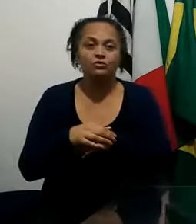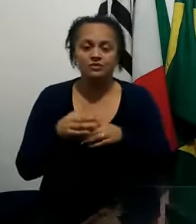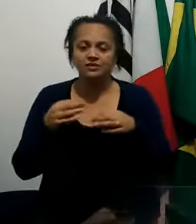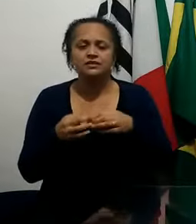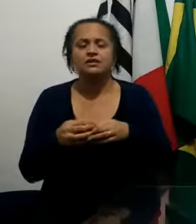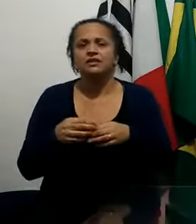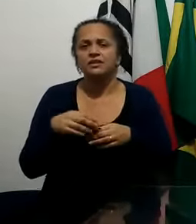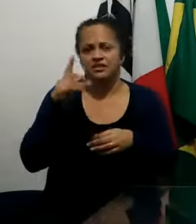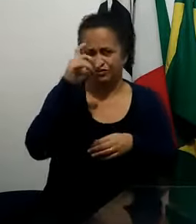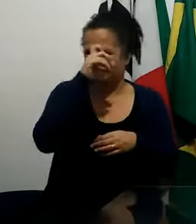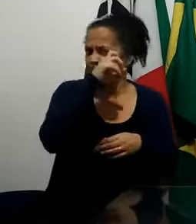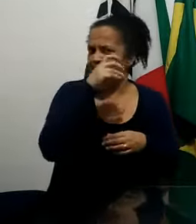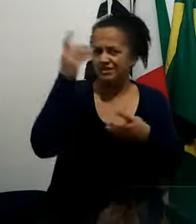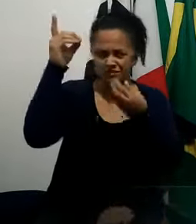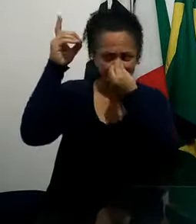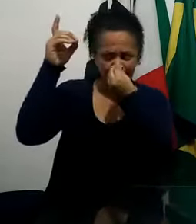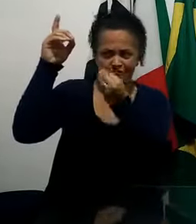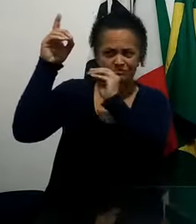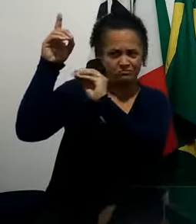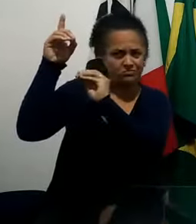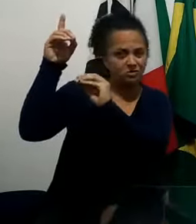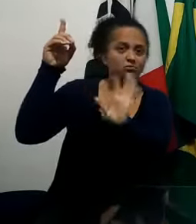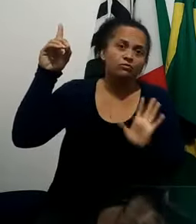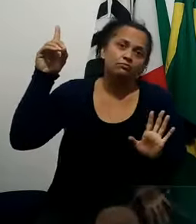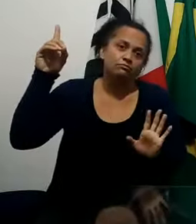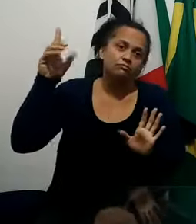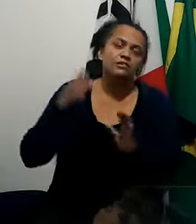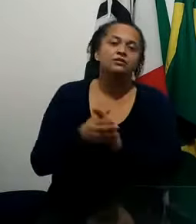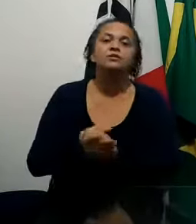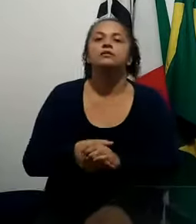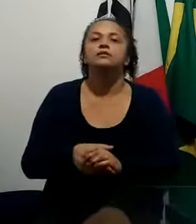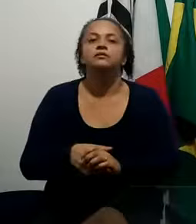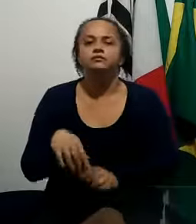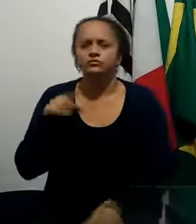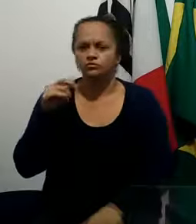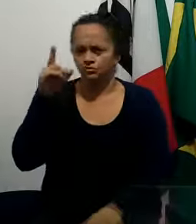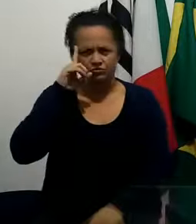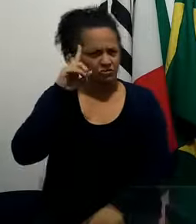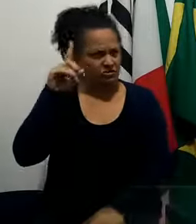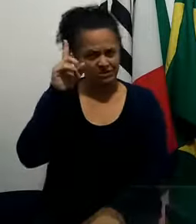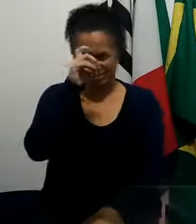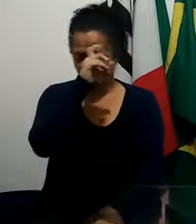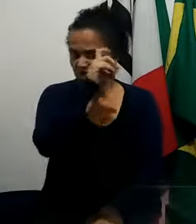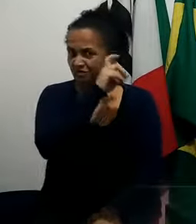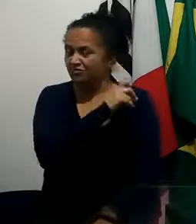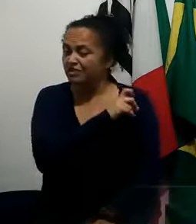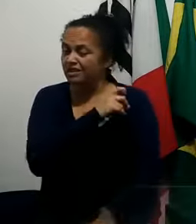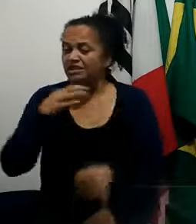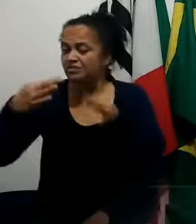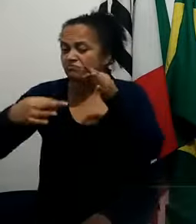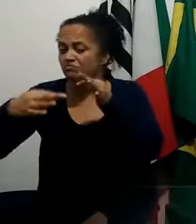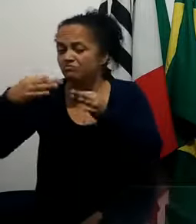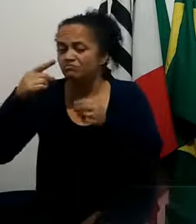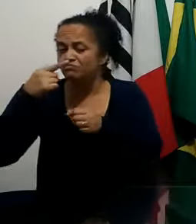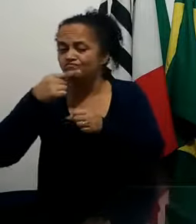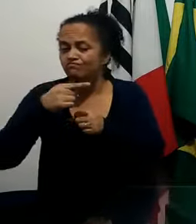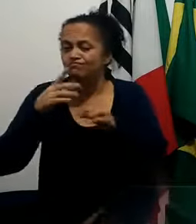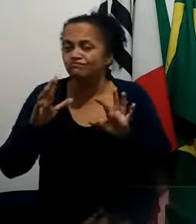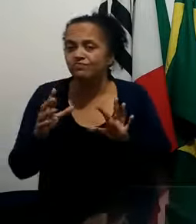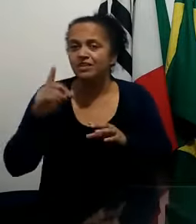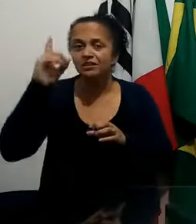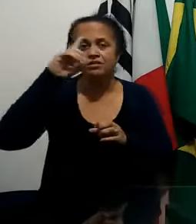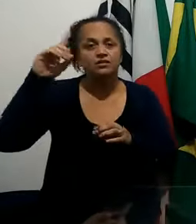grande tribulação é o juízo de Deus sobre os ímpios e uma disciplina que